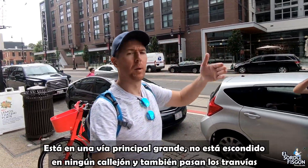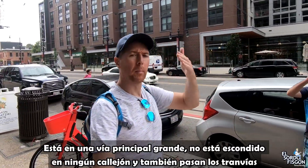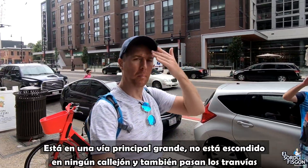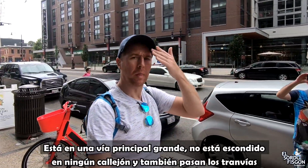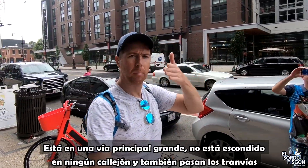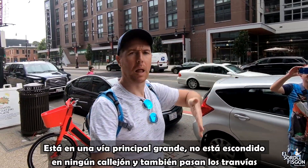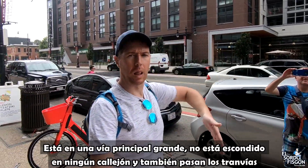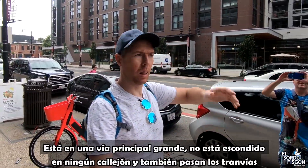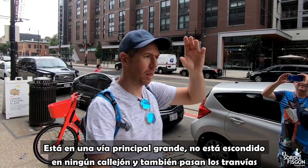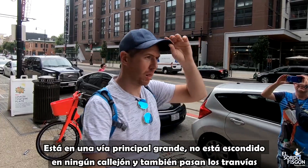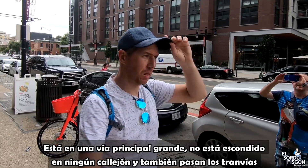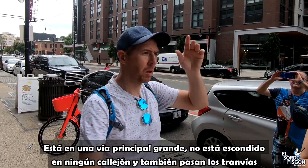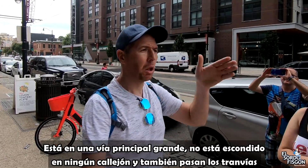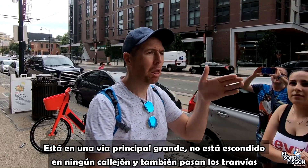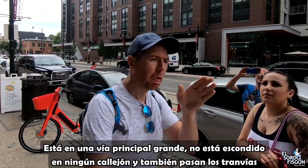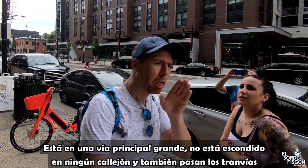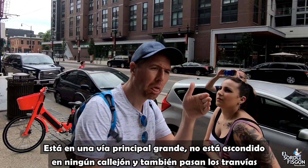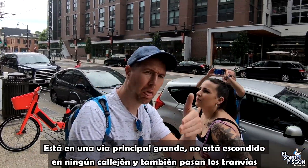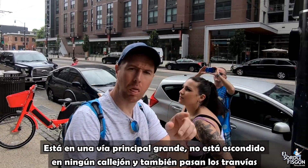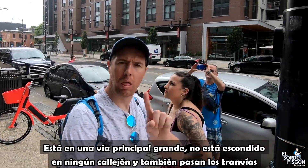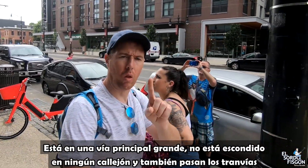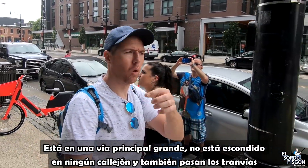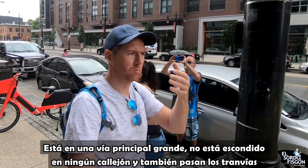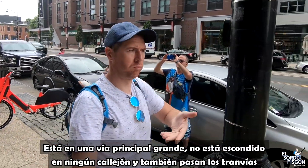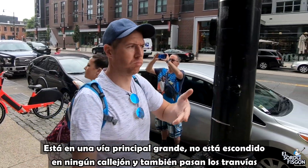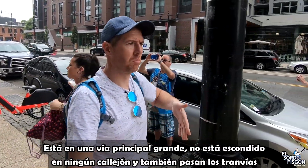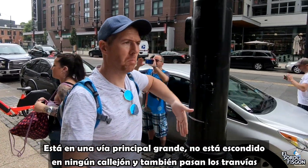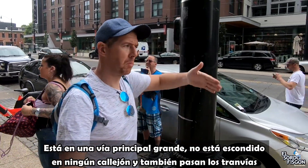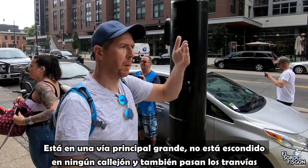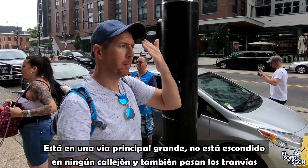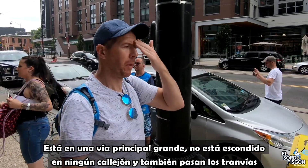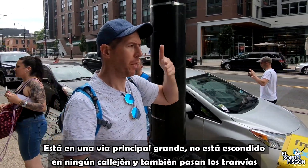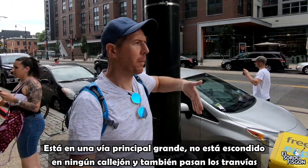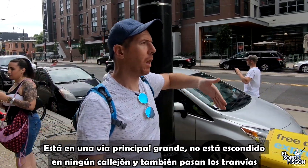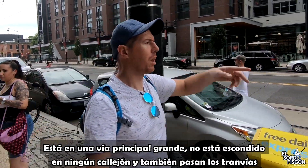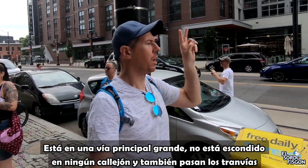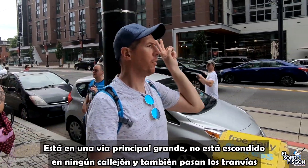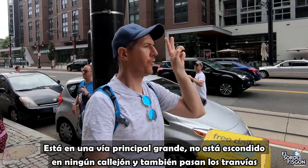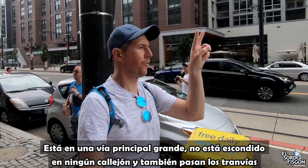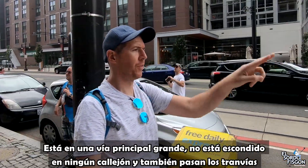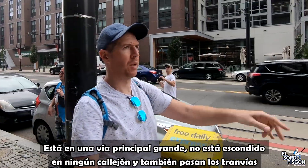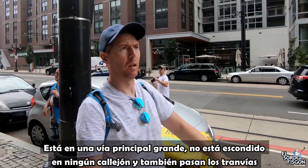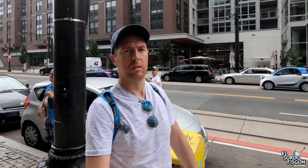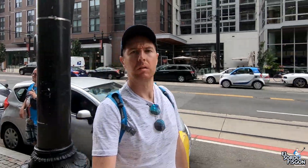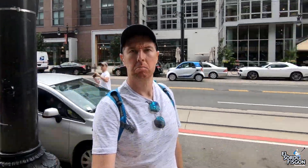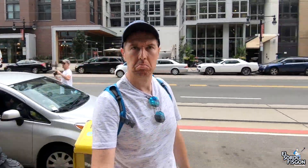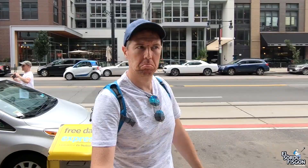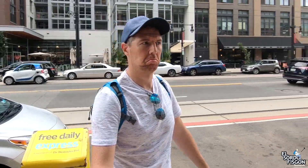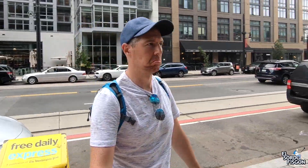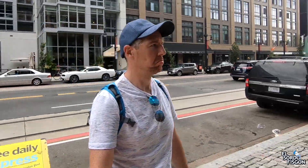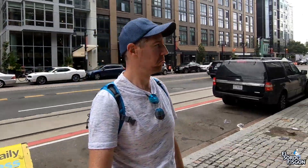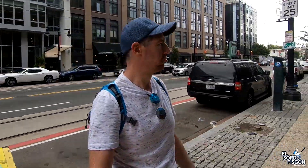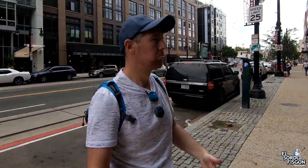Esta es una vía principal grande. No está escondido en ningún callejón y también pasan los tranvías.